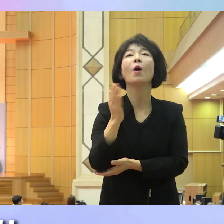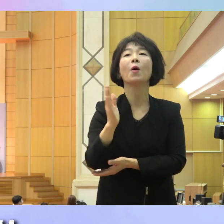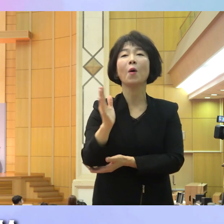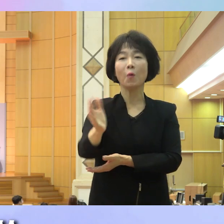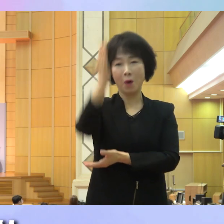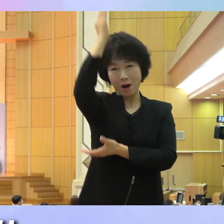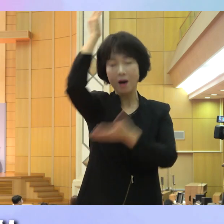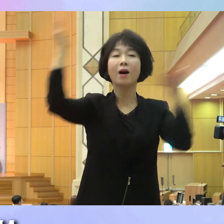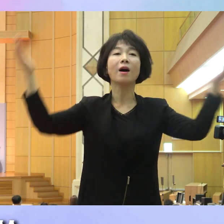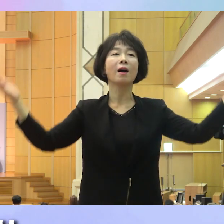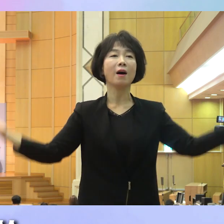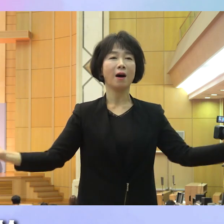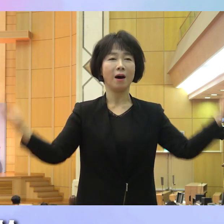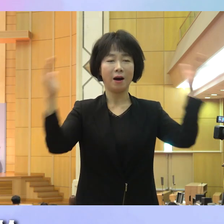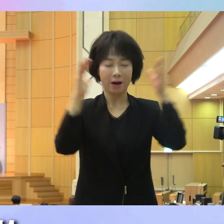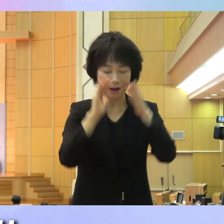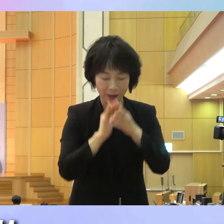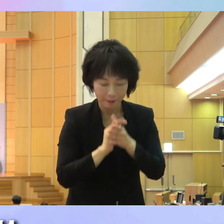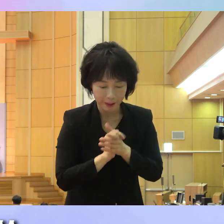영광.